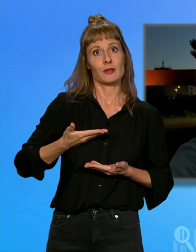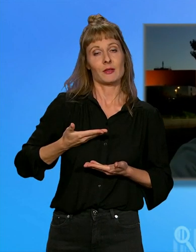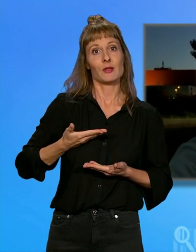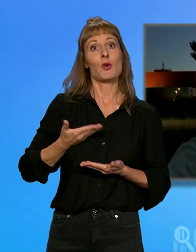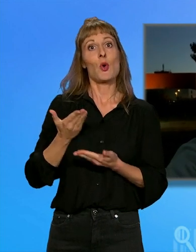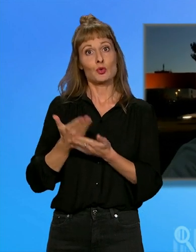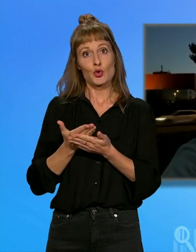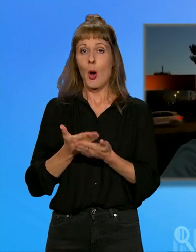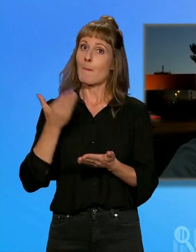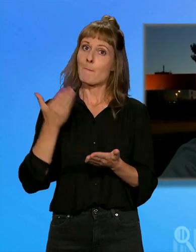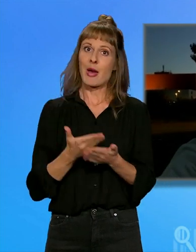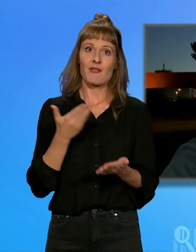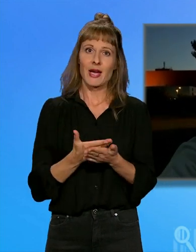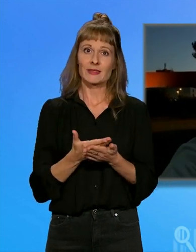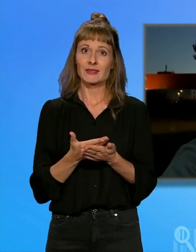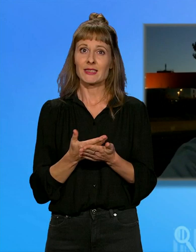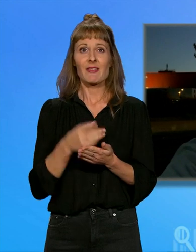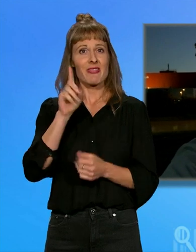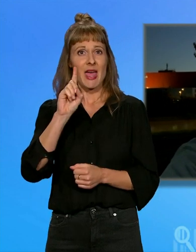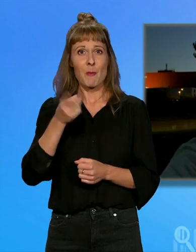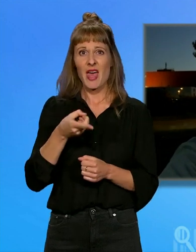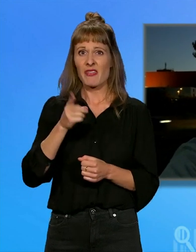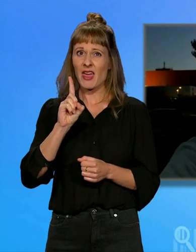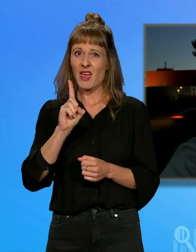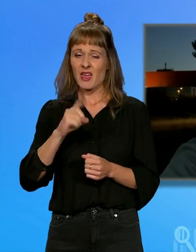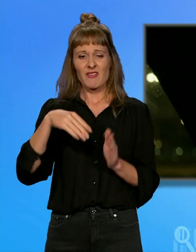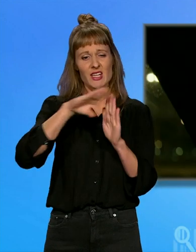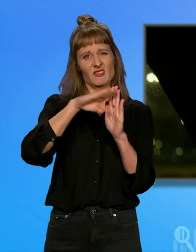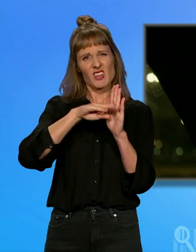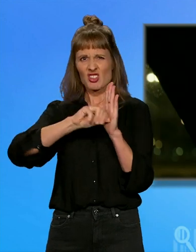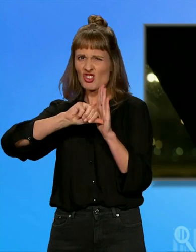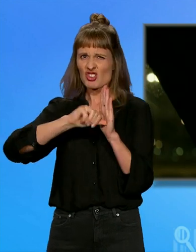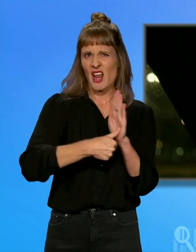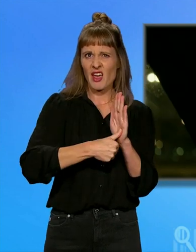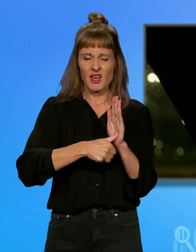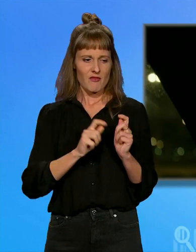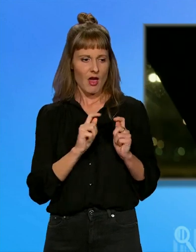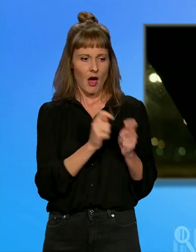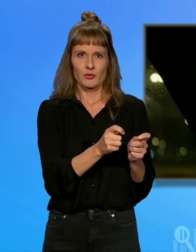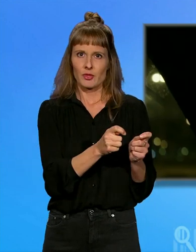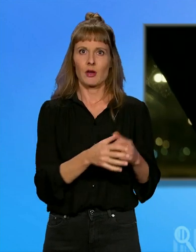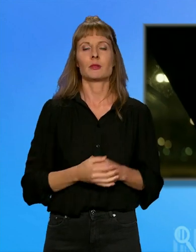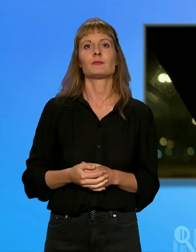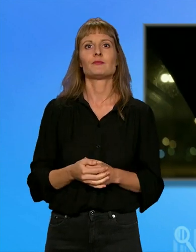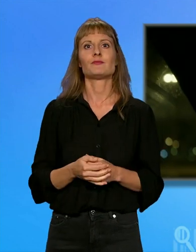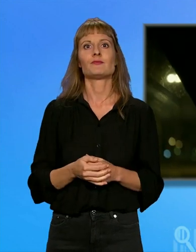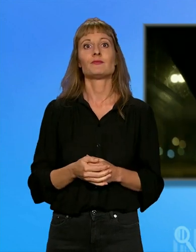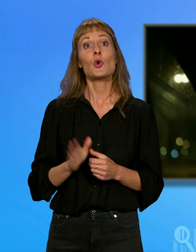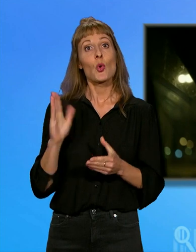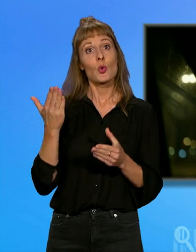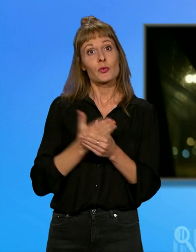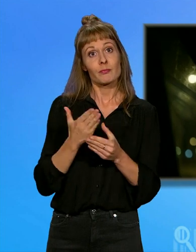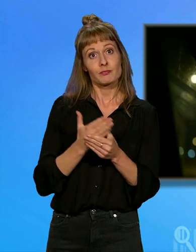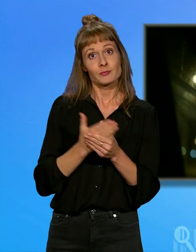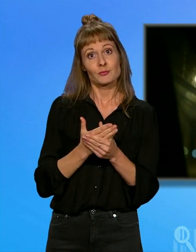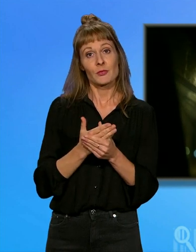den Subunternehmer alles vorschreiben, und zwar bis ins letzte Detail. Diese Dokumente sollen belegen, dass